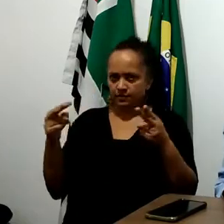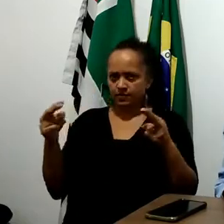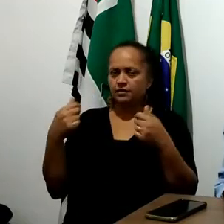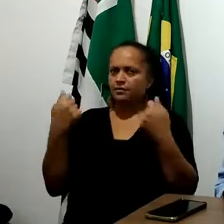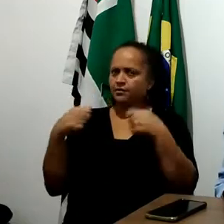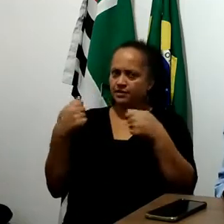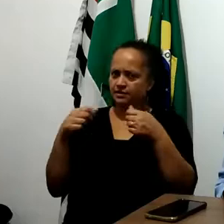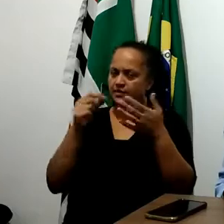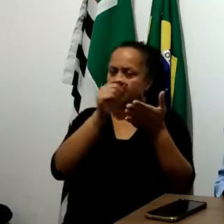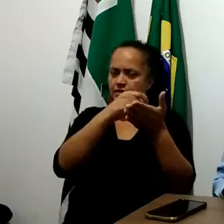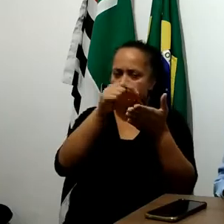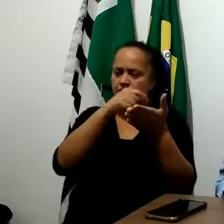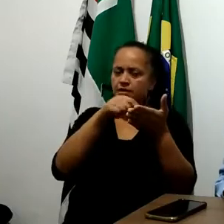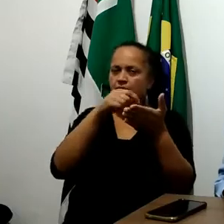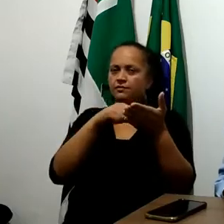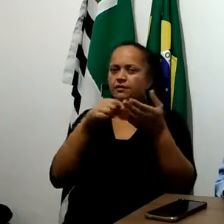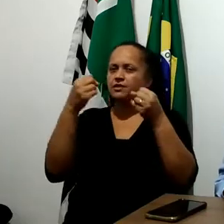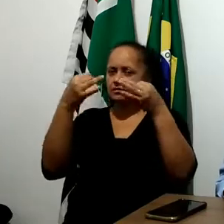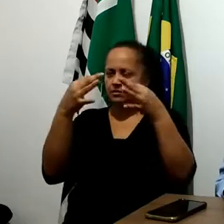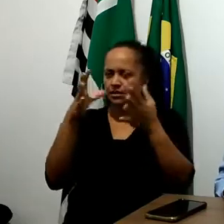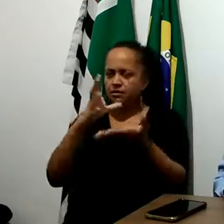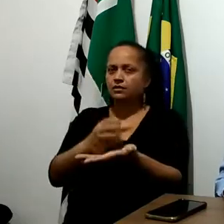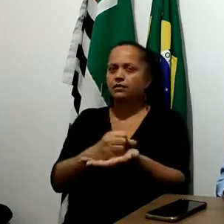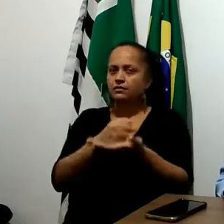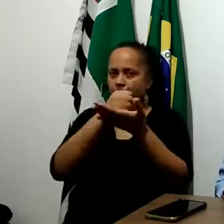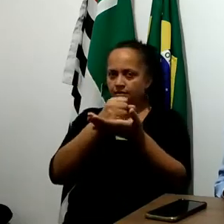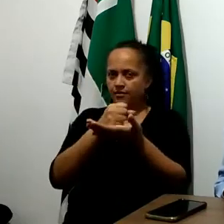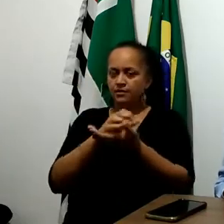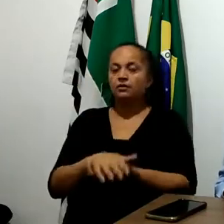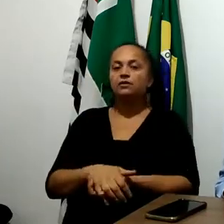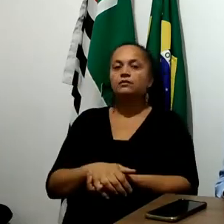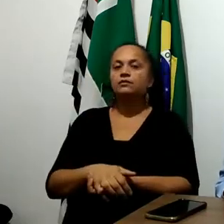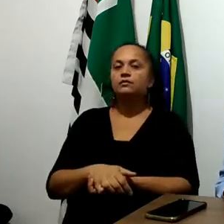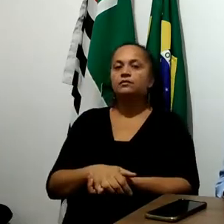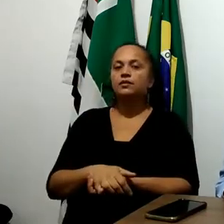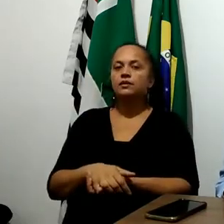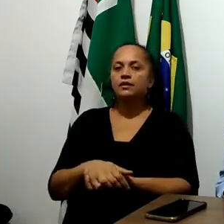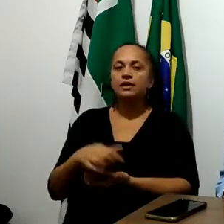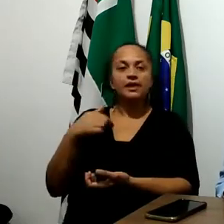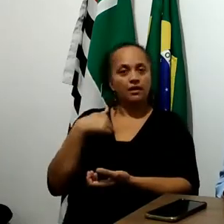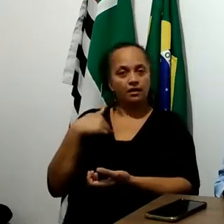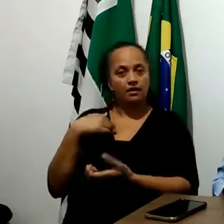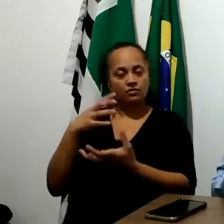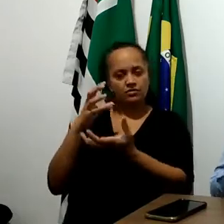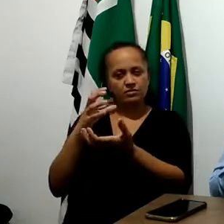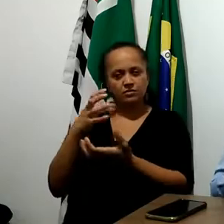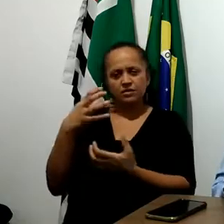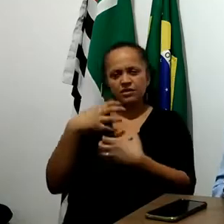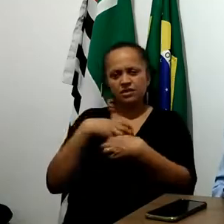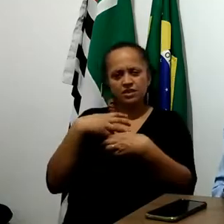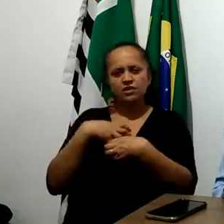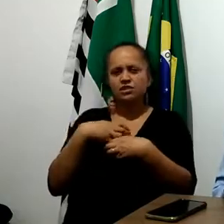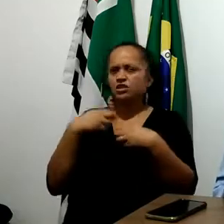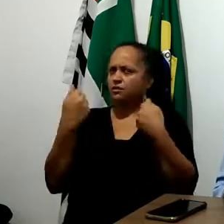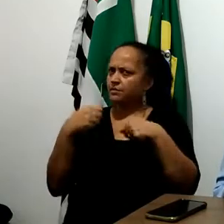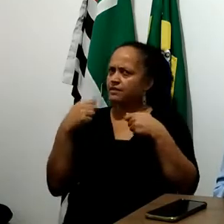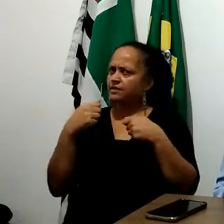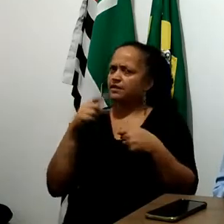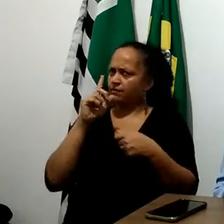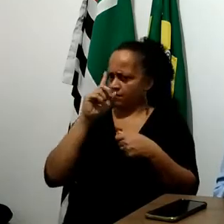comum salvação, foi que me senti obrigado a corresponder-me convosco, exortando, é